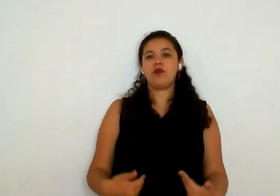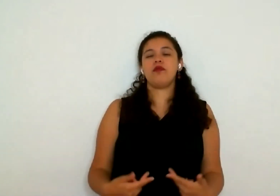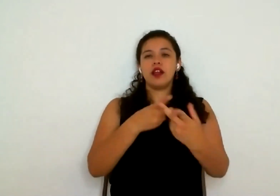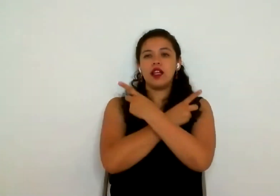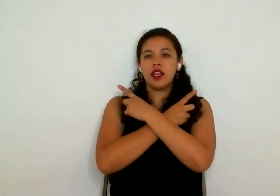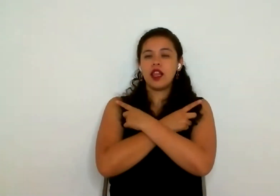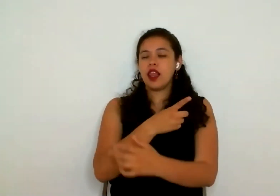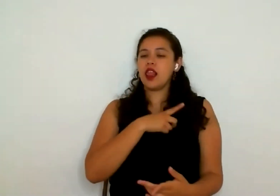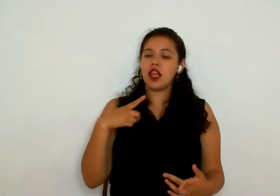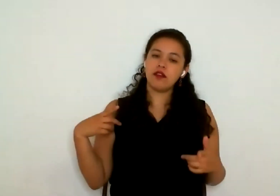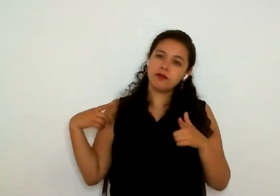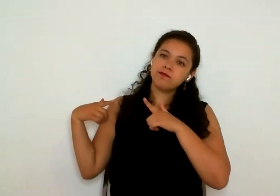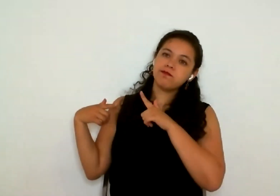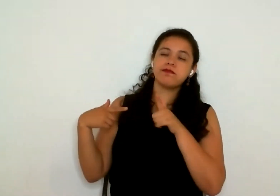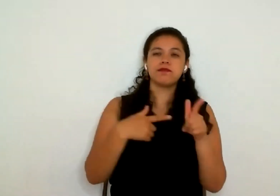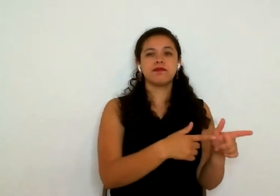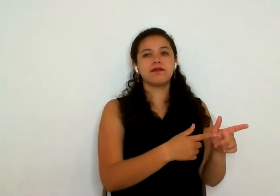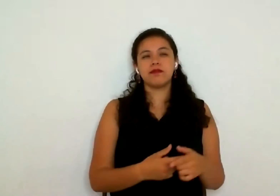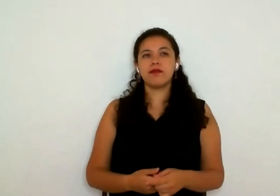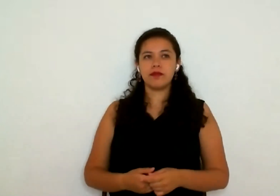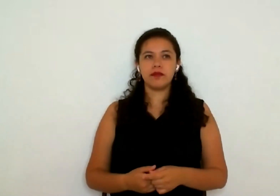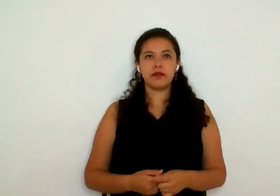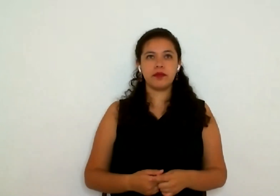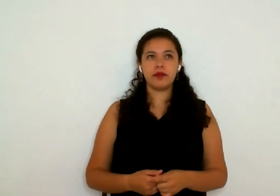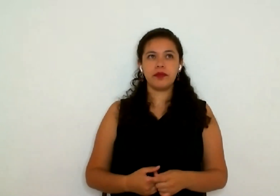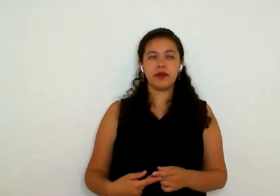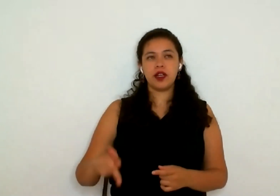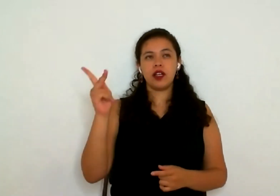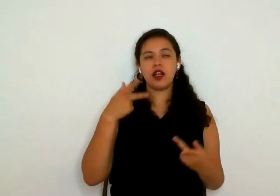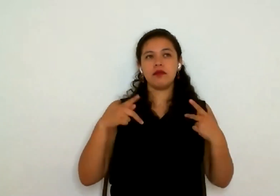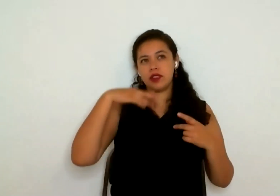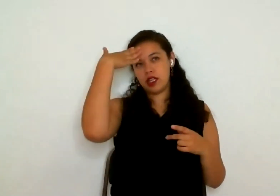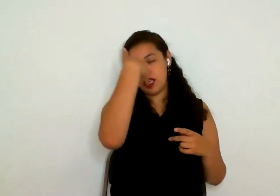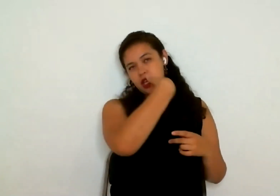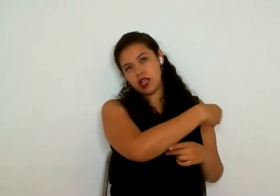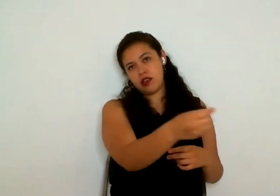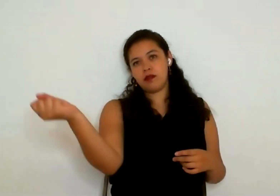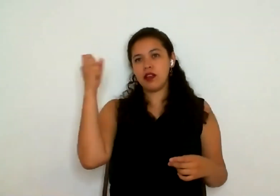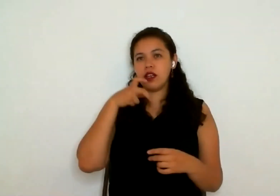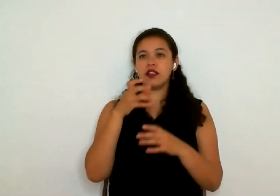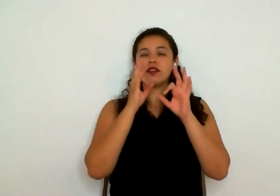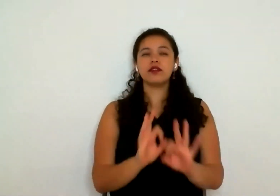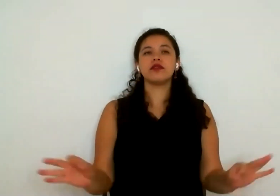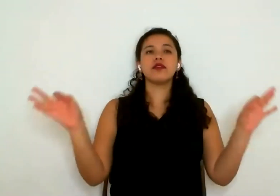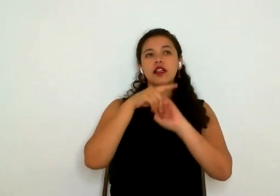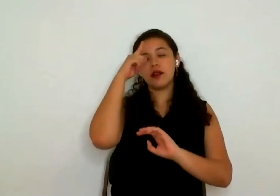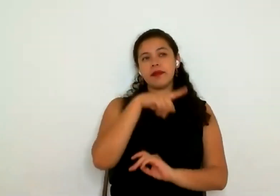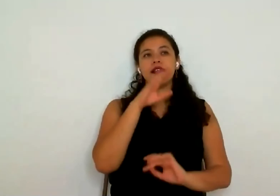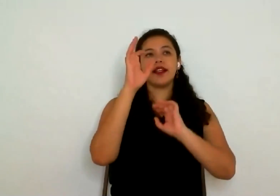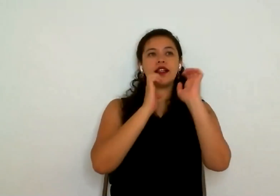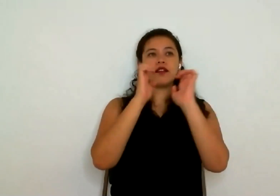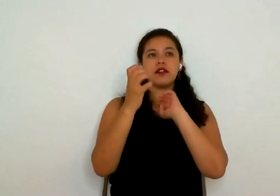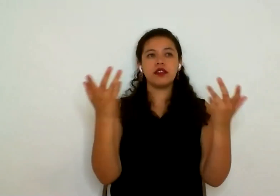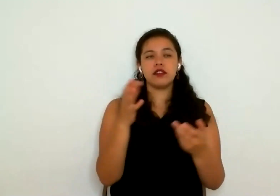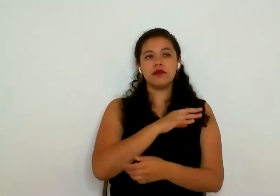que permanecer pero por eso la habilidad del profesional es muy importante a la hora de hacerle un tenista o la